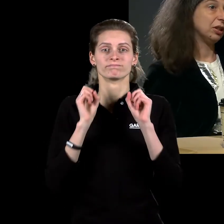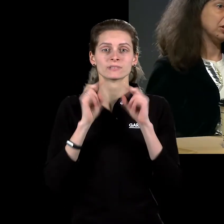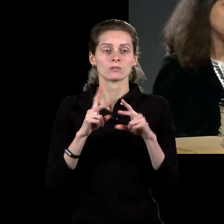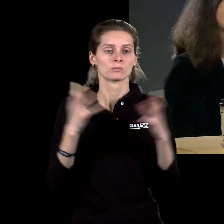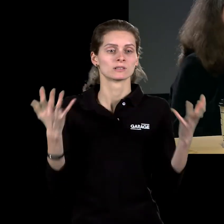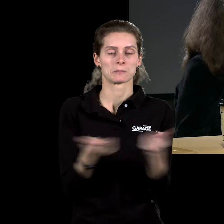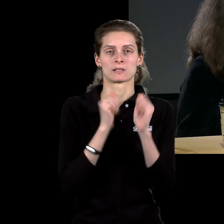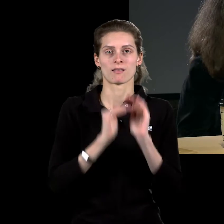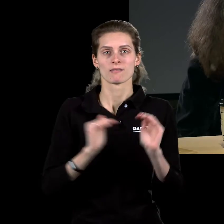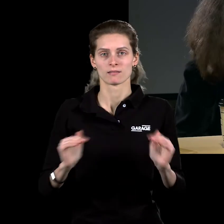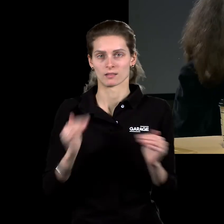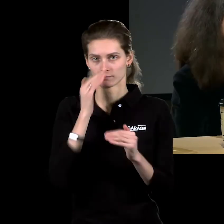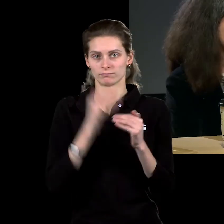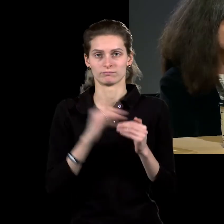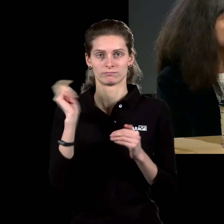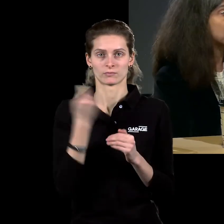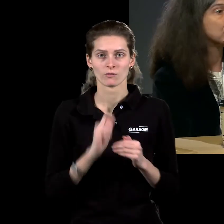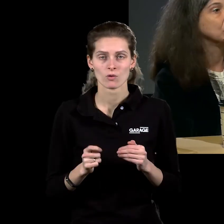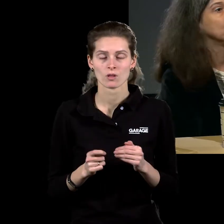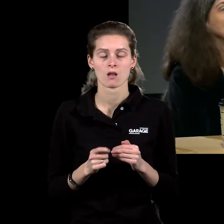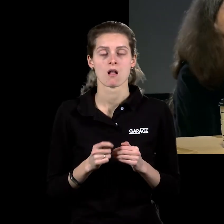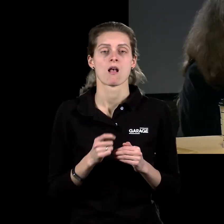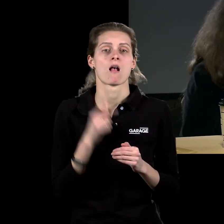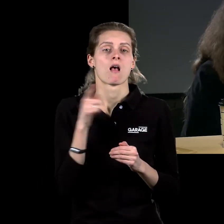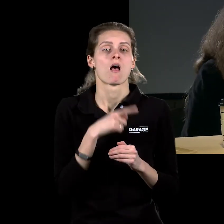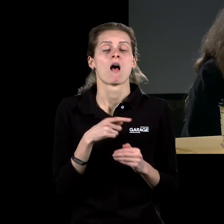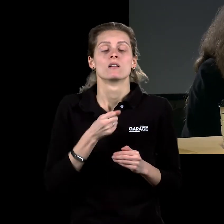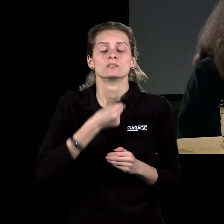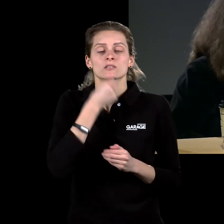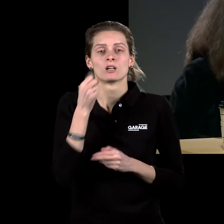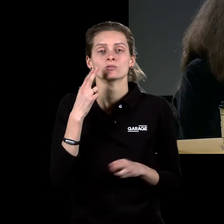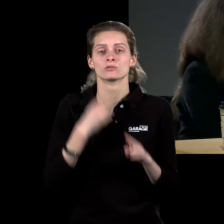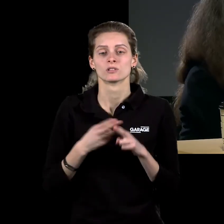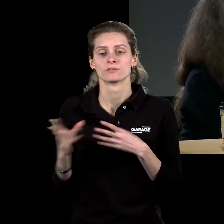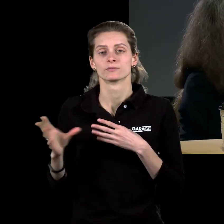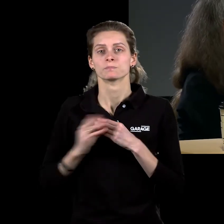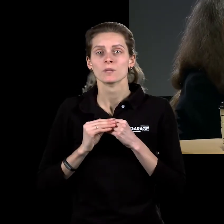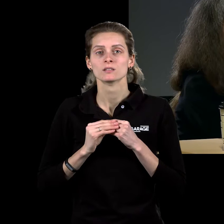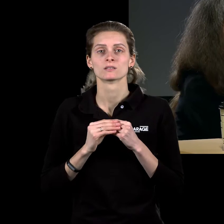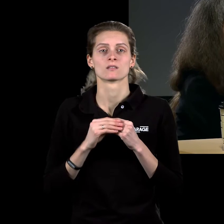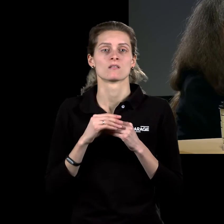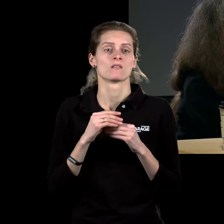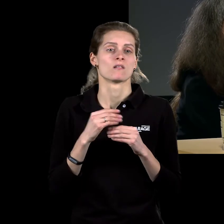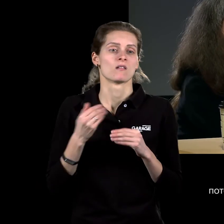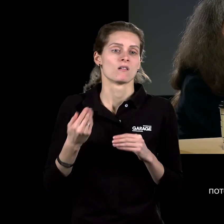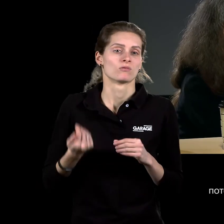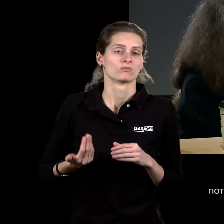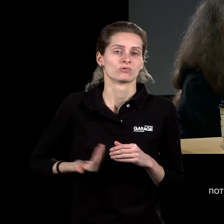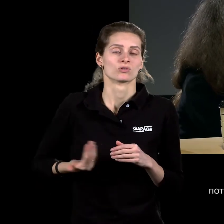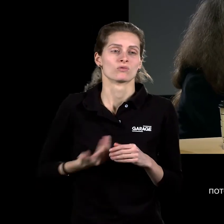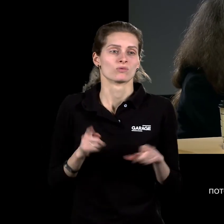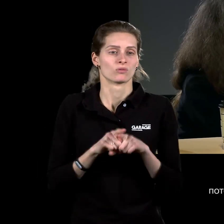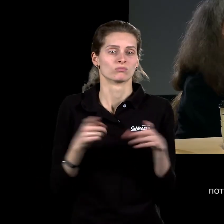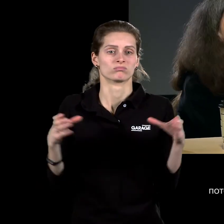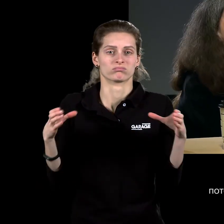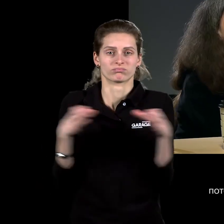как она какое-то время со старшей сестрой, они как бы существовали в лагере для детей в Нидерландах, потом они с